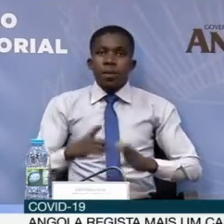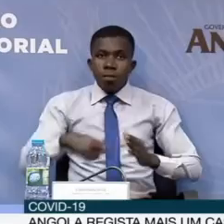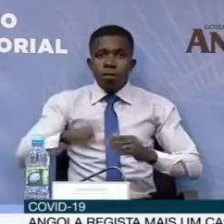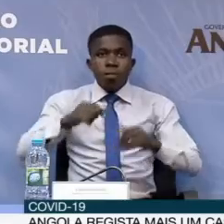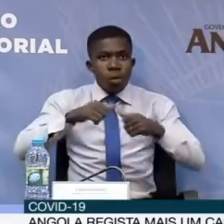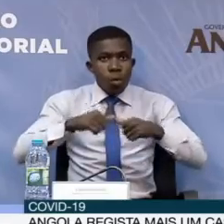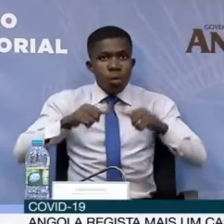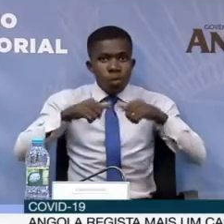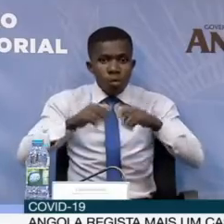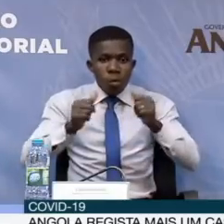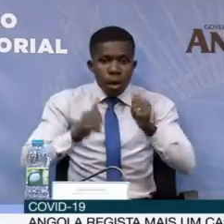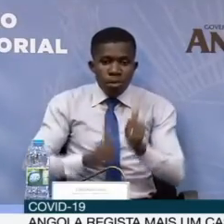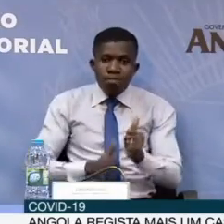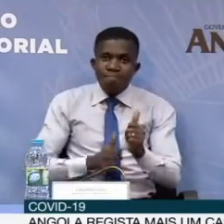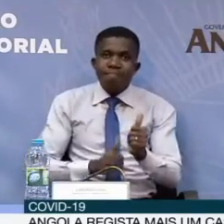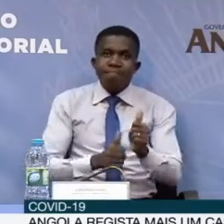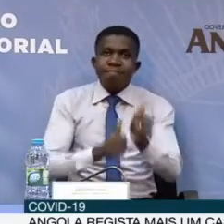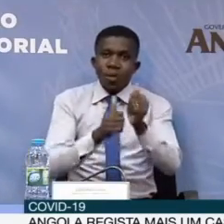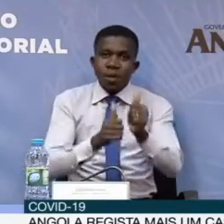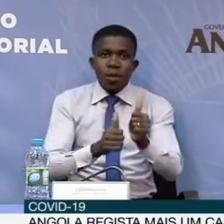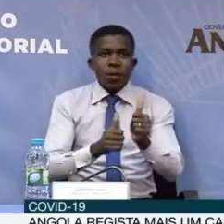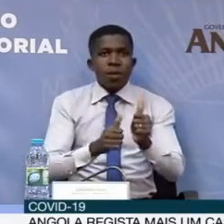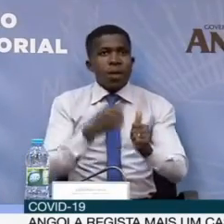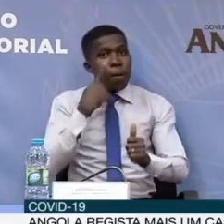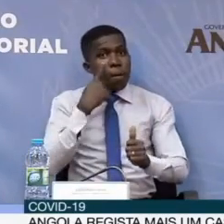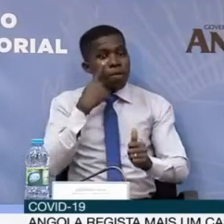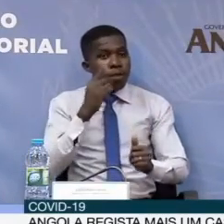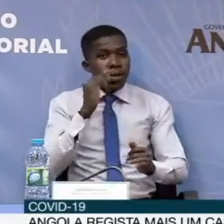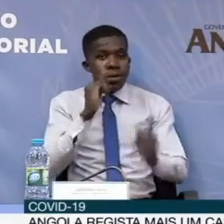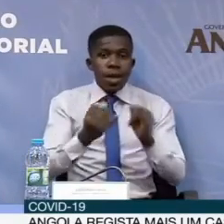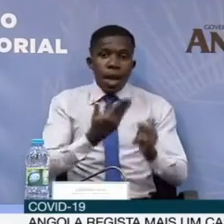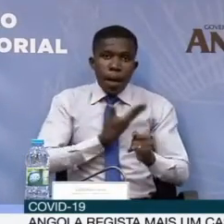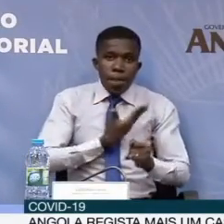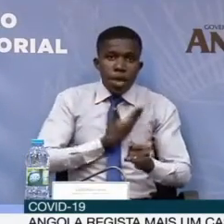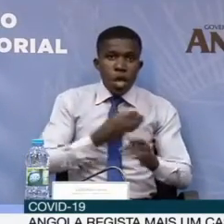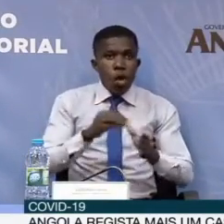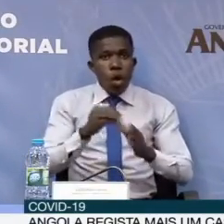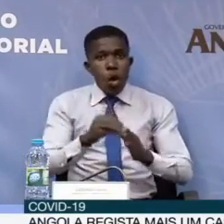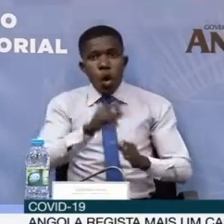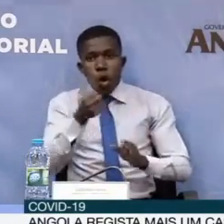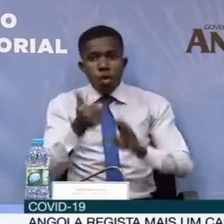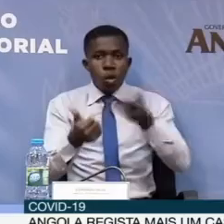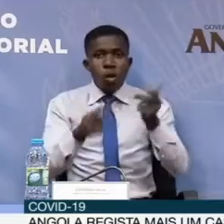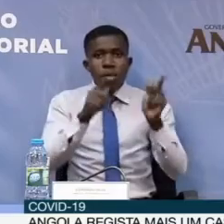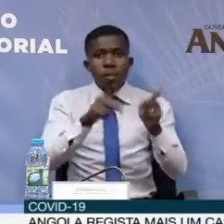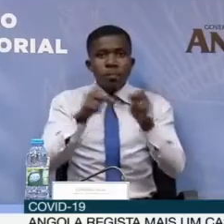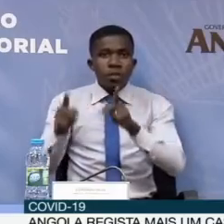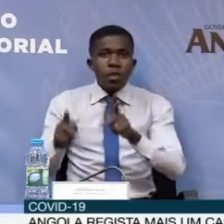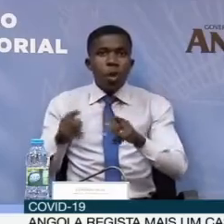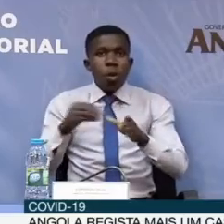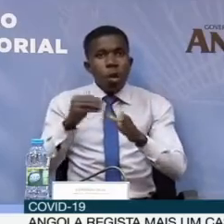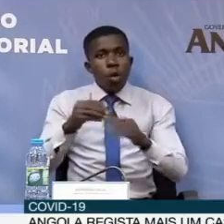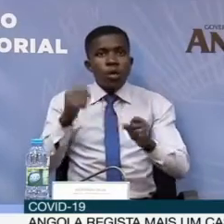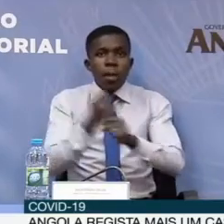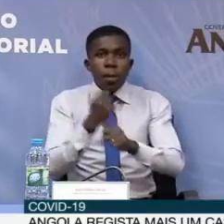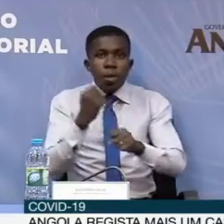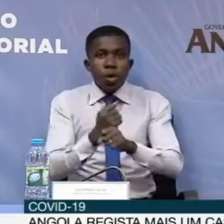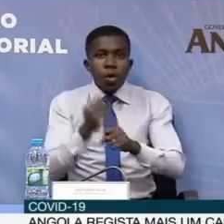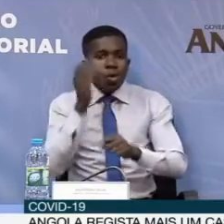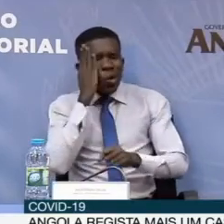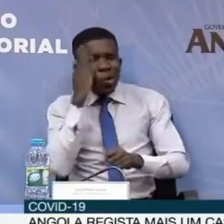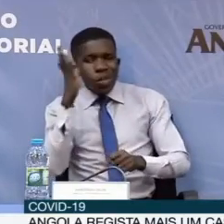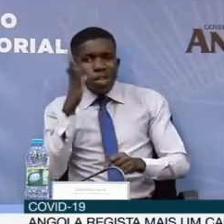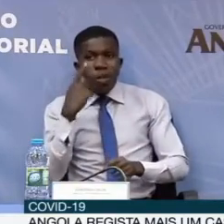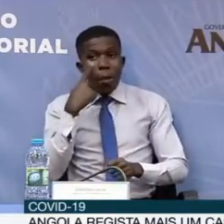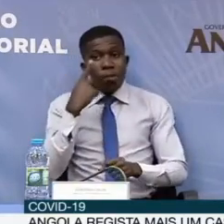continuar a seguir eventuais contactos diretos ou ocasionais e os trabalhadores do hotel